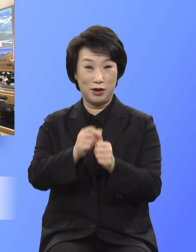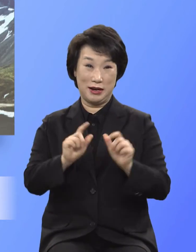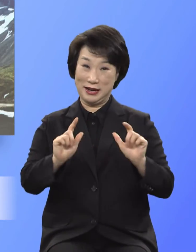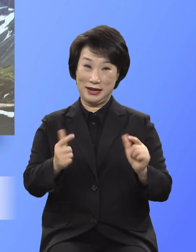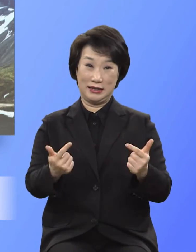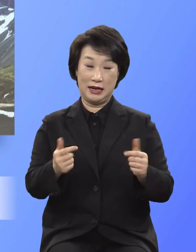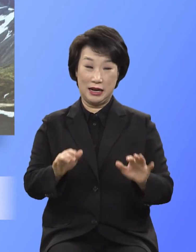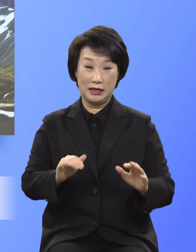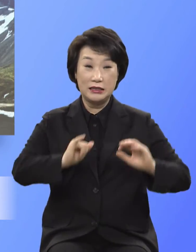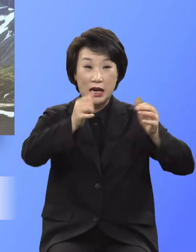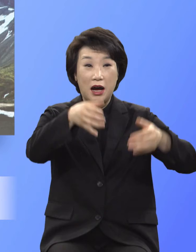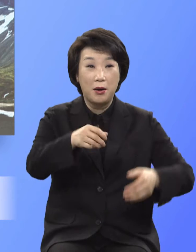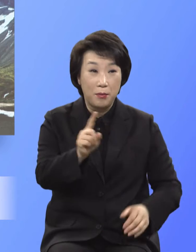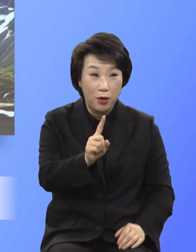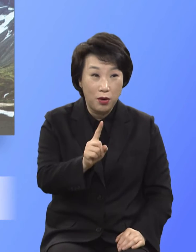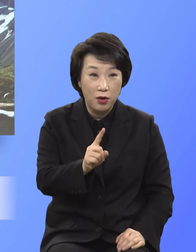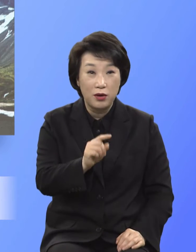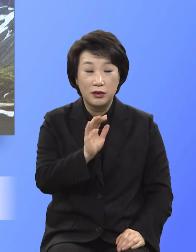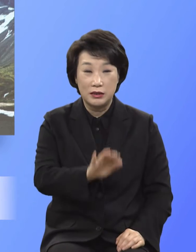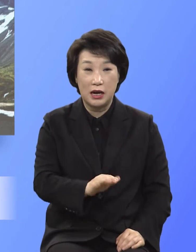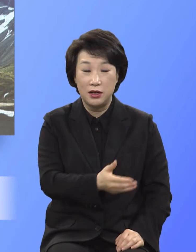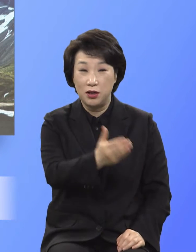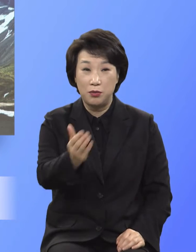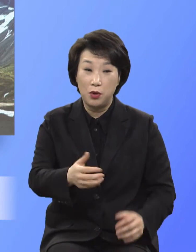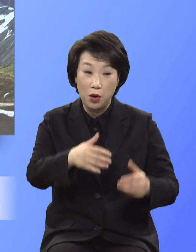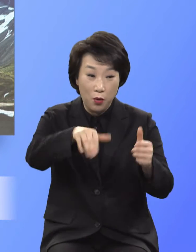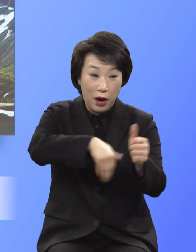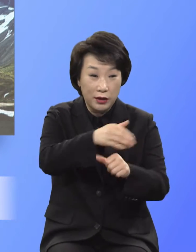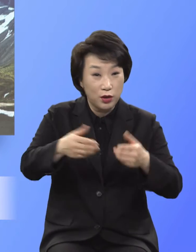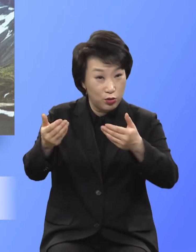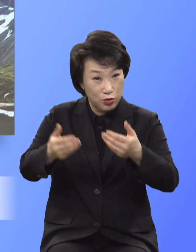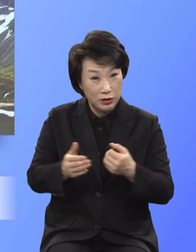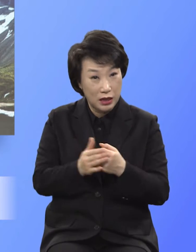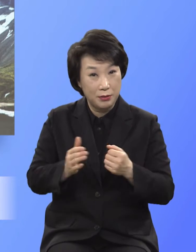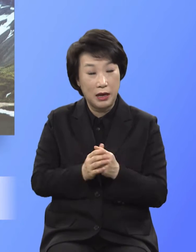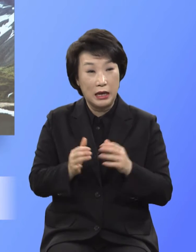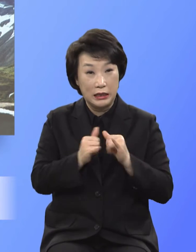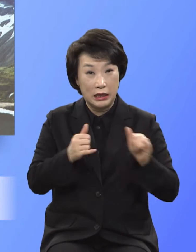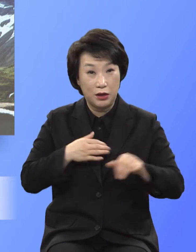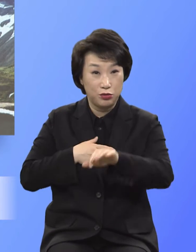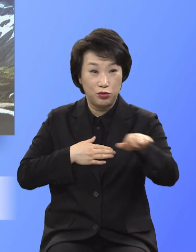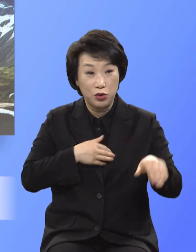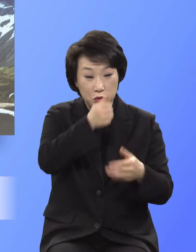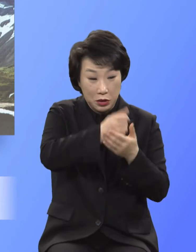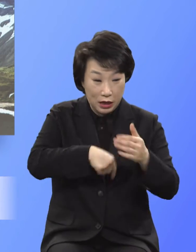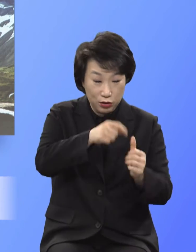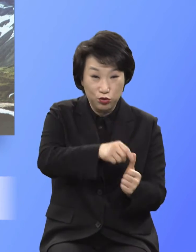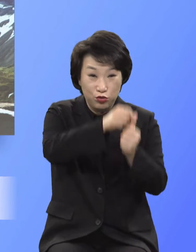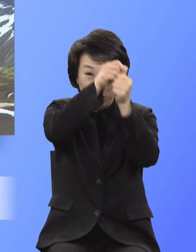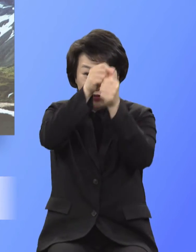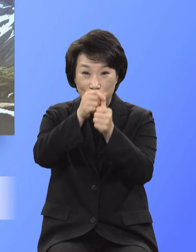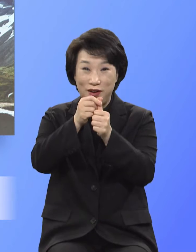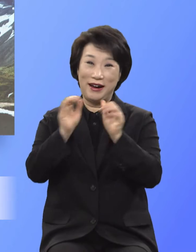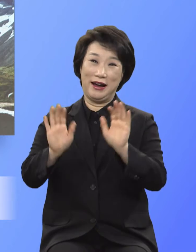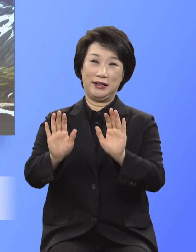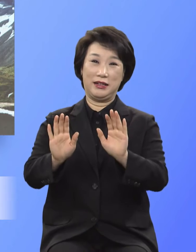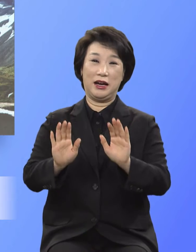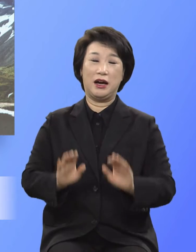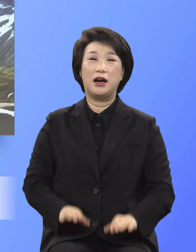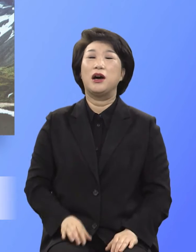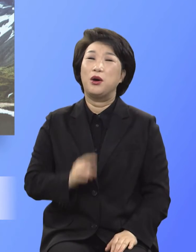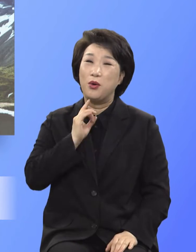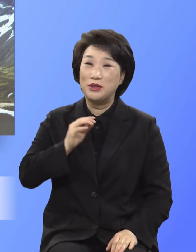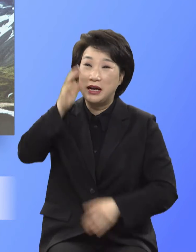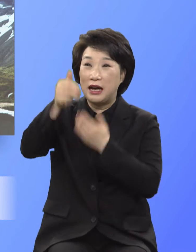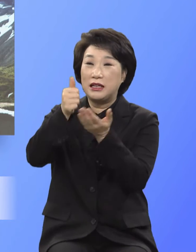아니요 세상에 어떤 물리적 조건을 주셔서 인간을 죄에서 구원한 것도 아니라